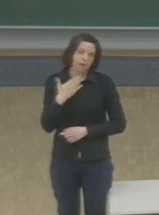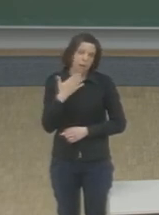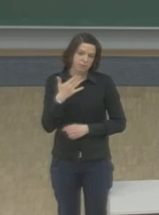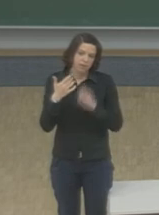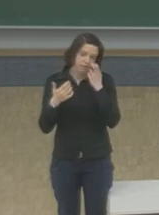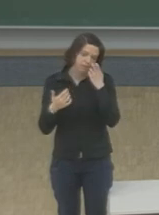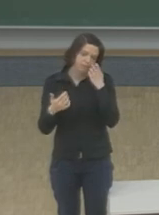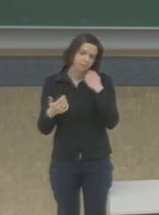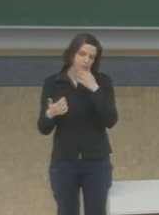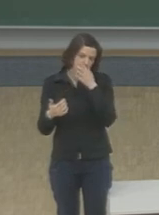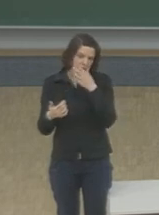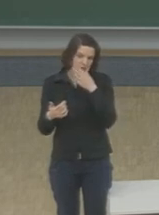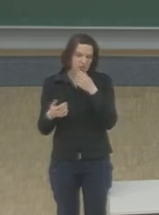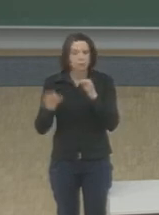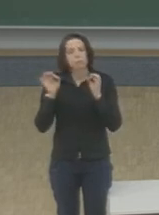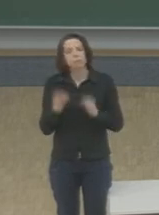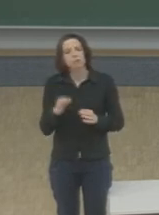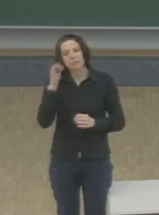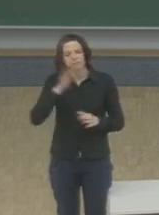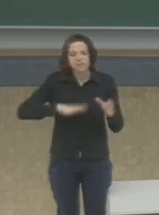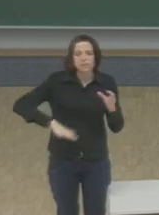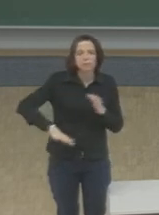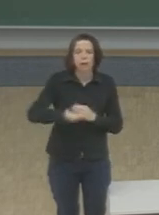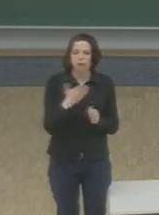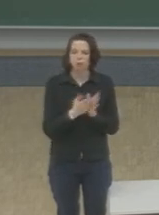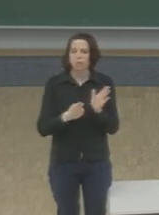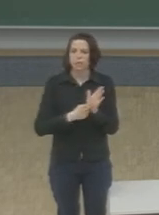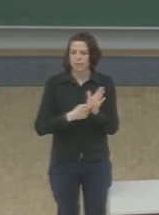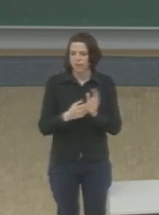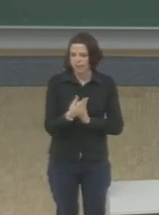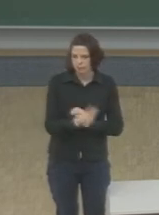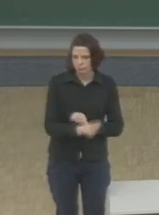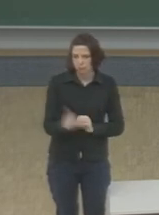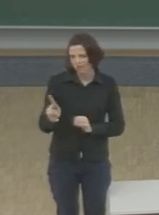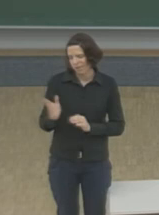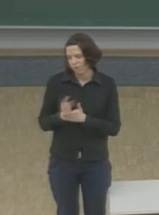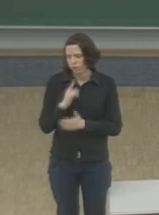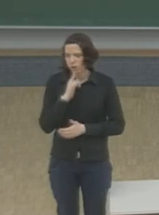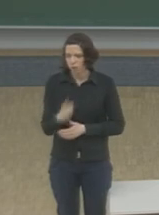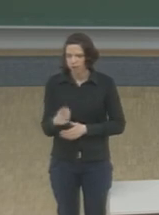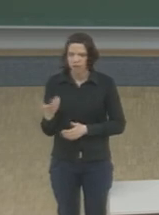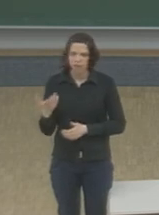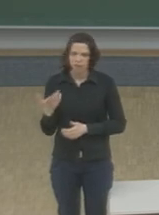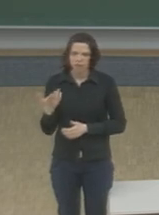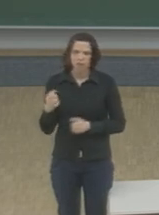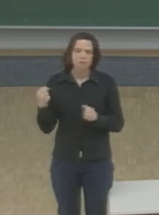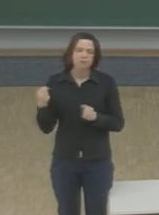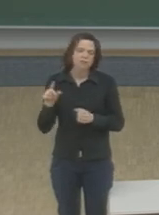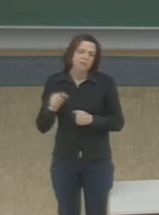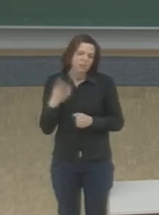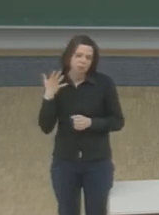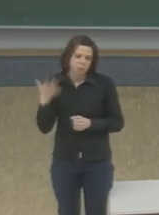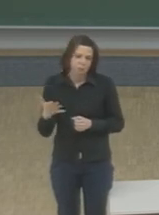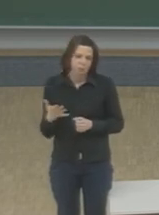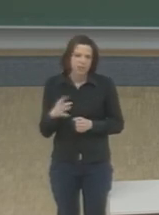lizenzierten Wissensreviere ganz im Sinne des Zitat von Klafki zu Erich Wenigers Vorstellung von Bildung eben